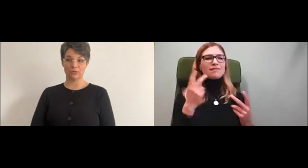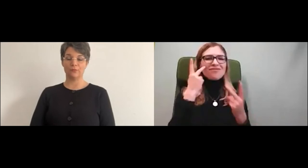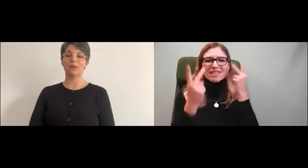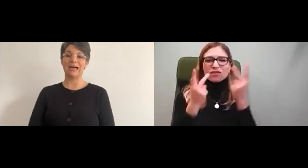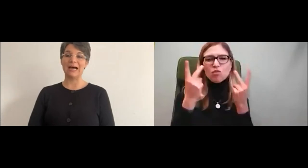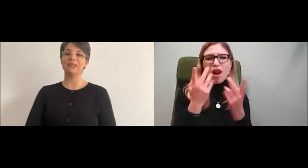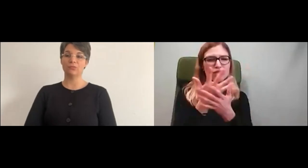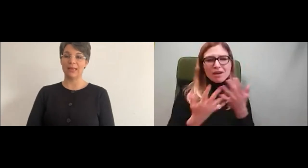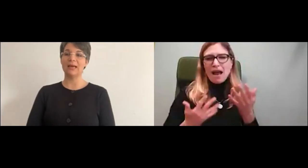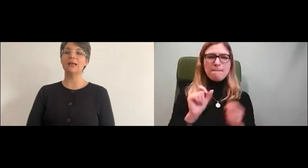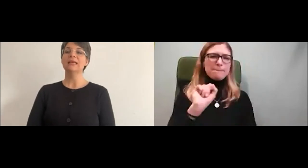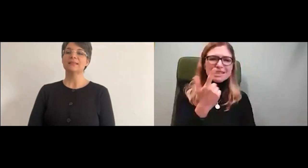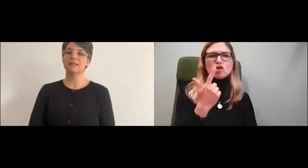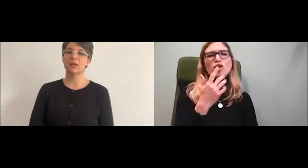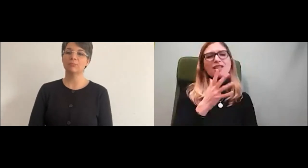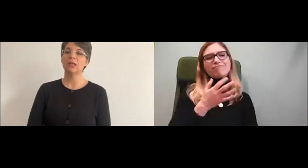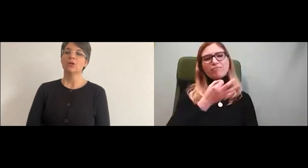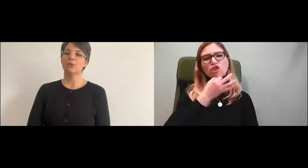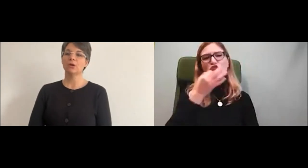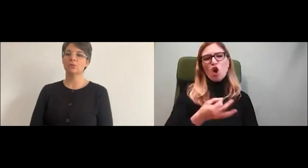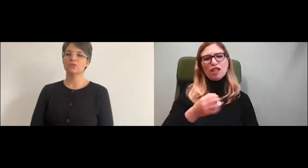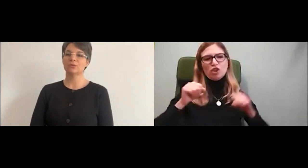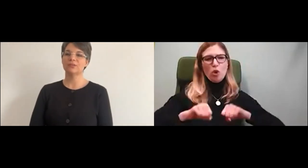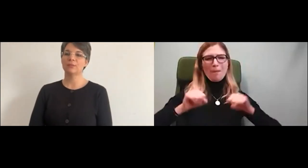die gehörlosen Vorbilder haben. Die Trainer sind